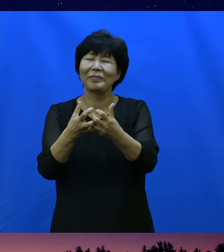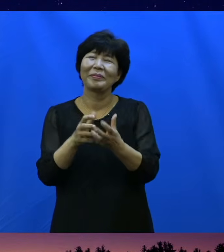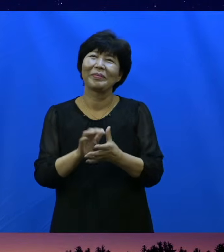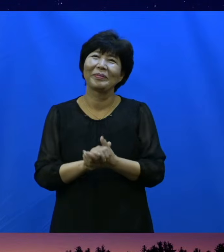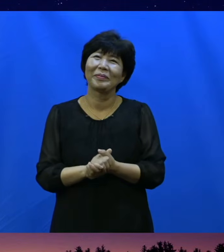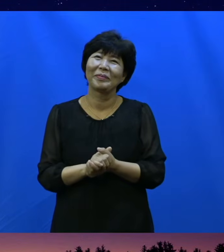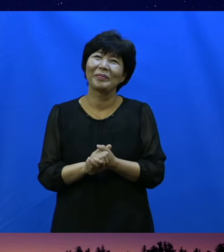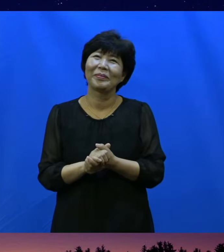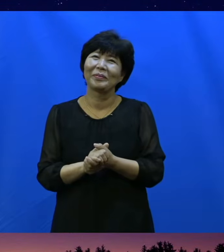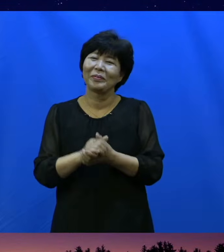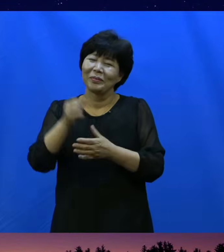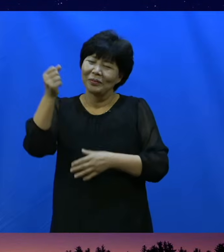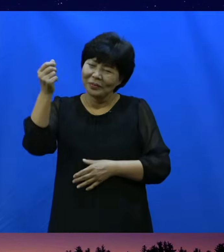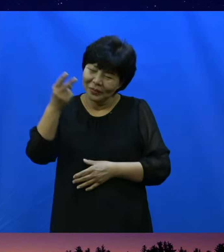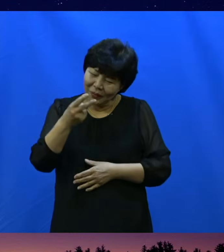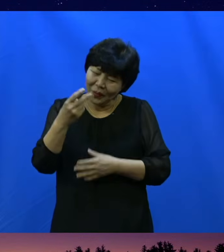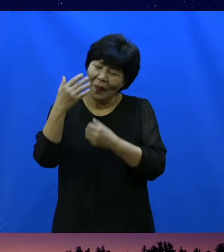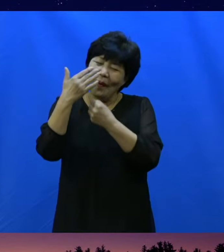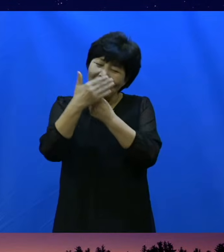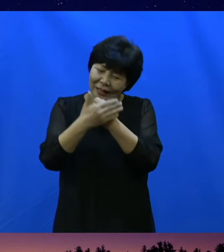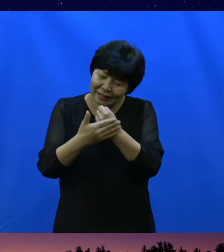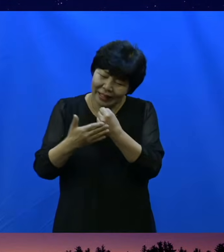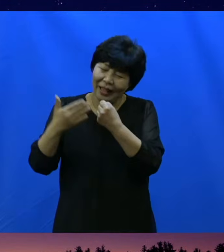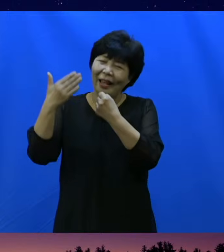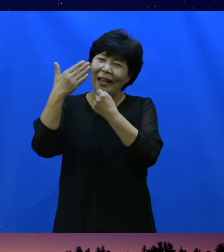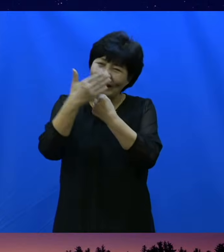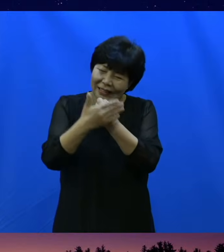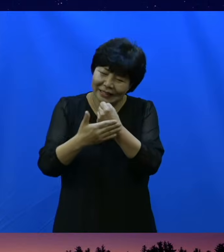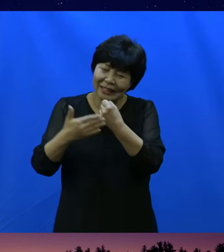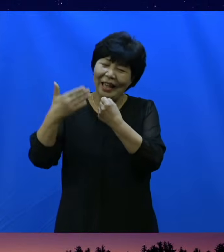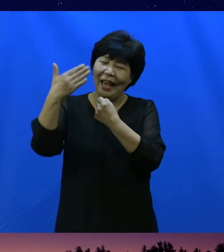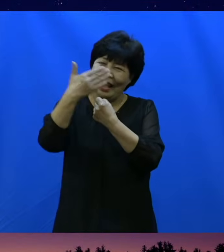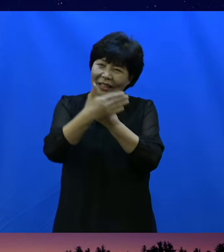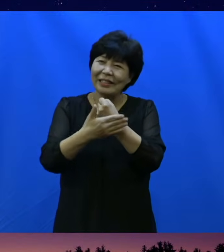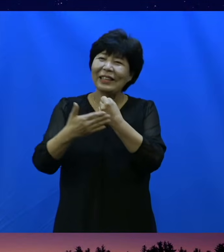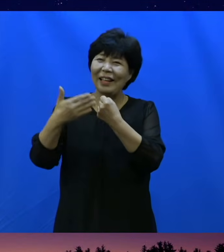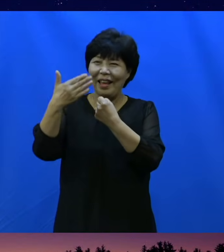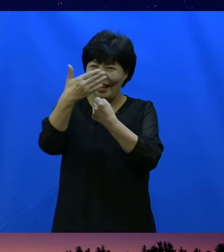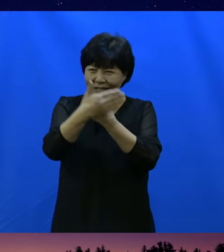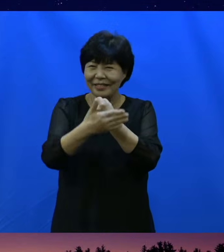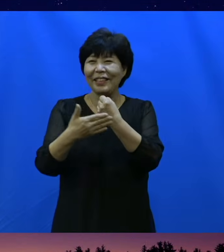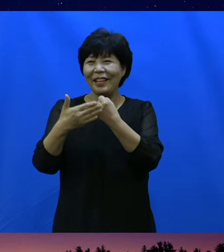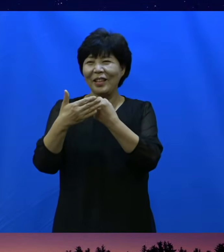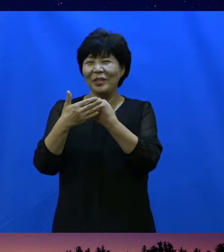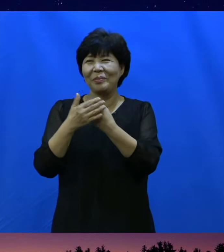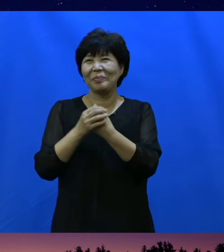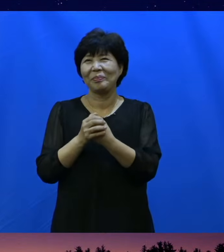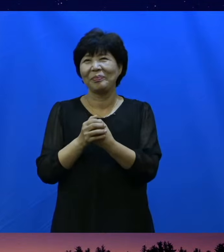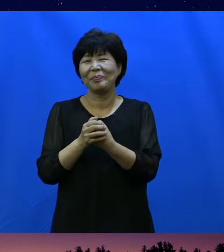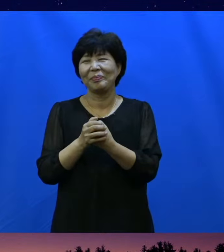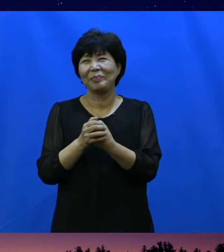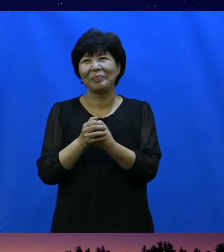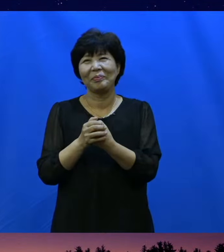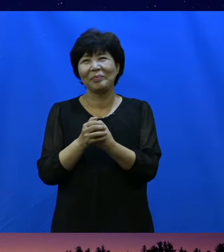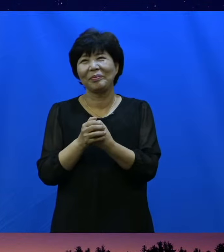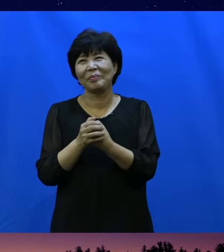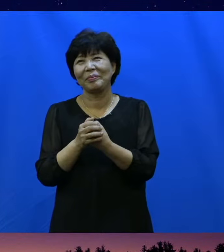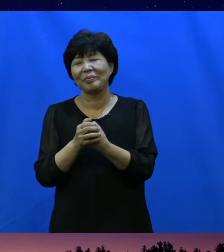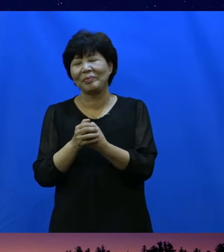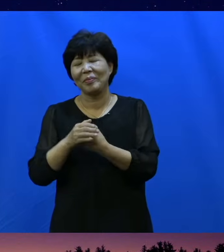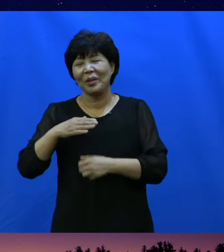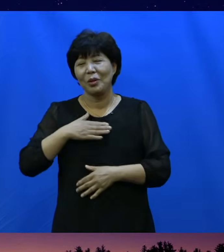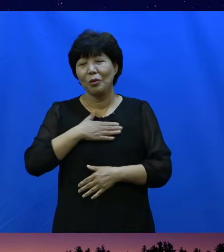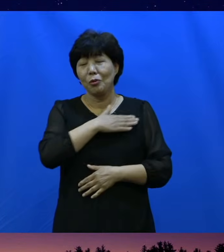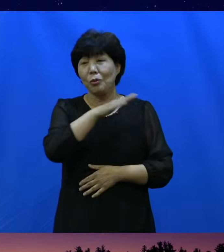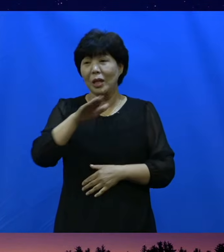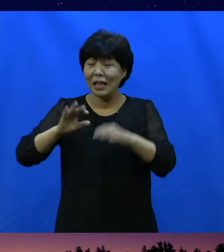끄집어내도 또 은혜가 있고 또 은혜가 있고 또 은혜가 있고요. 예. 그 은혜로 헤어나올 수가 없어요. 우리의